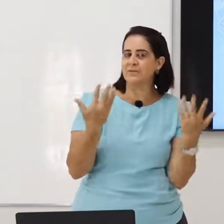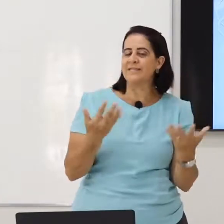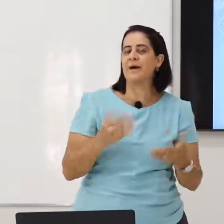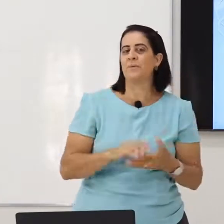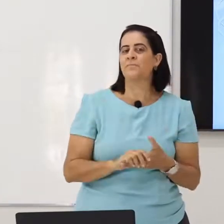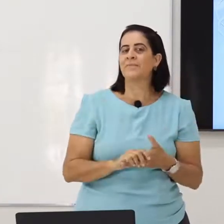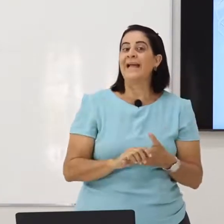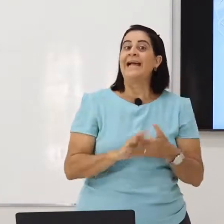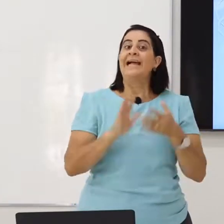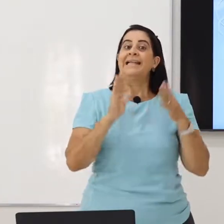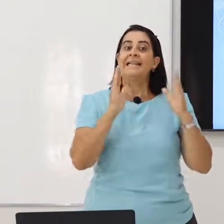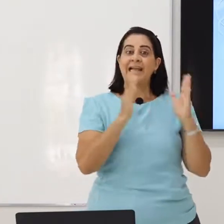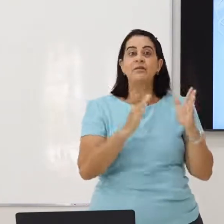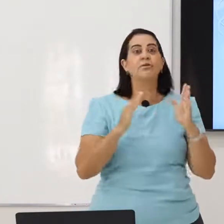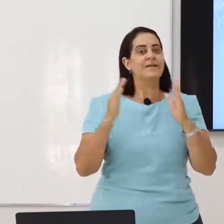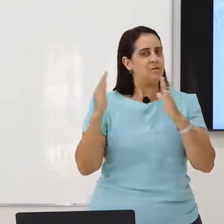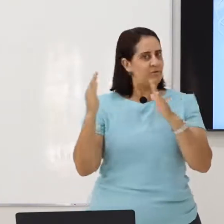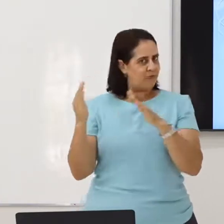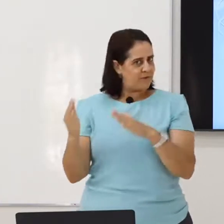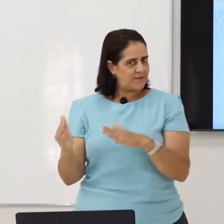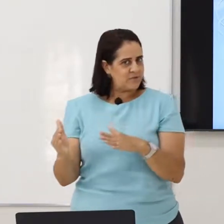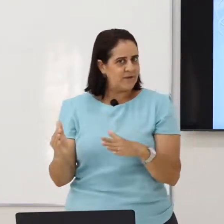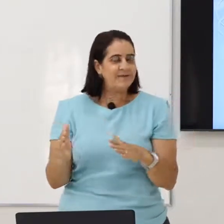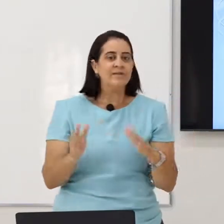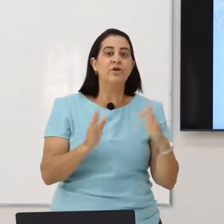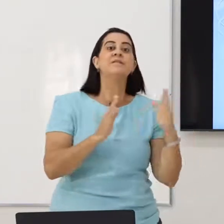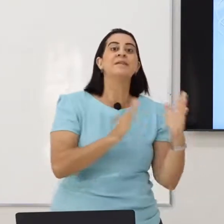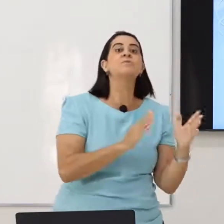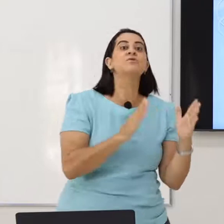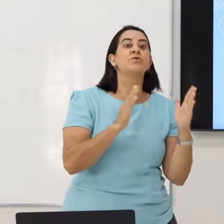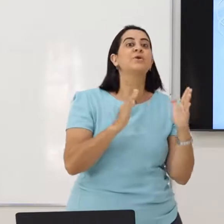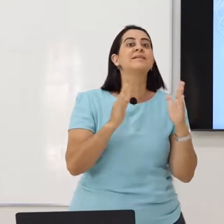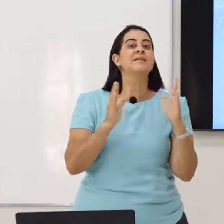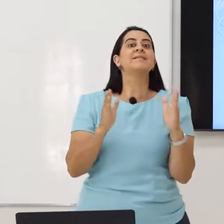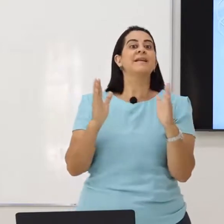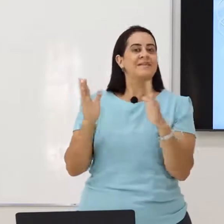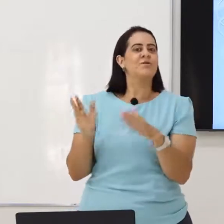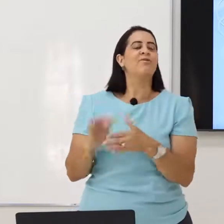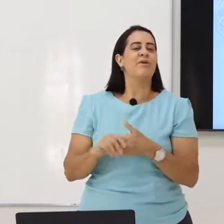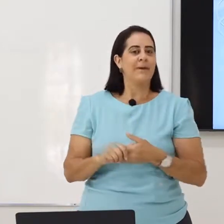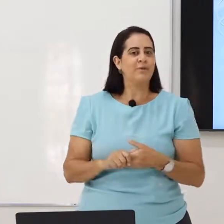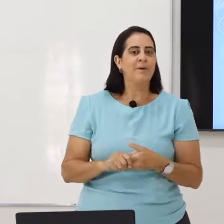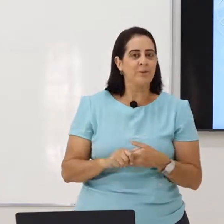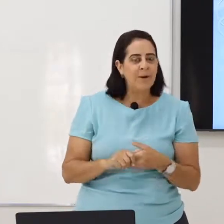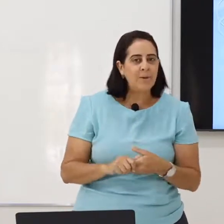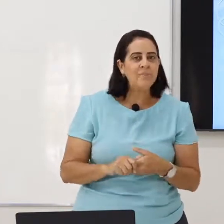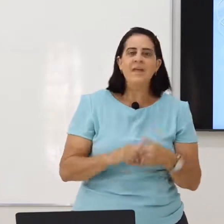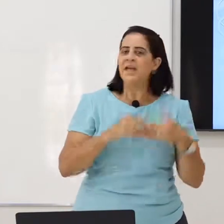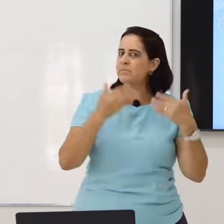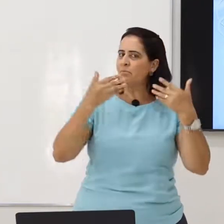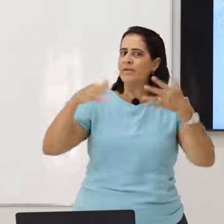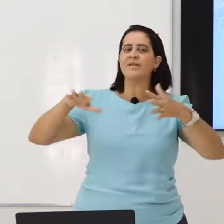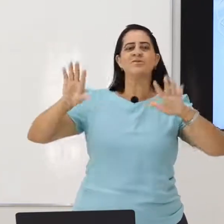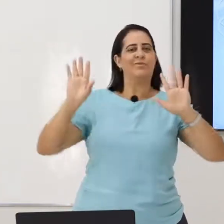sinal. Dentro das configurações, nós temos todas as letras do alfabeto manual e muitas